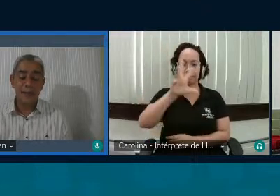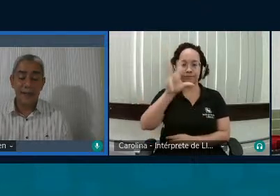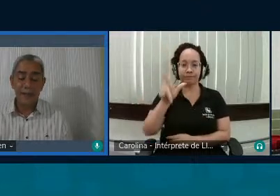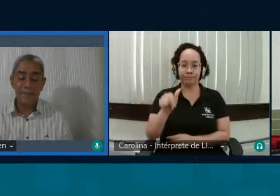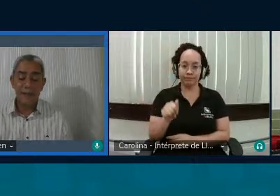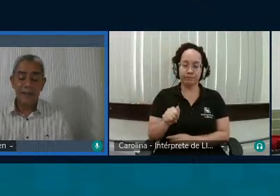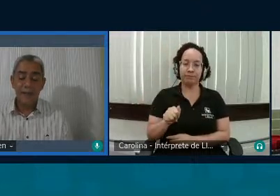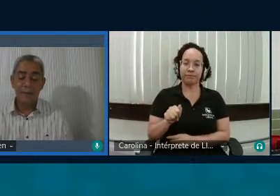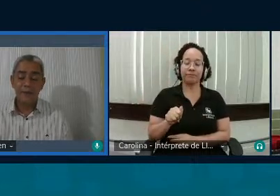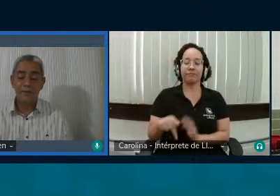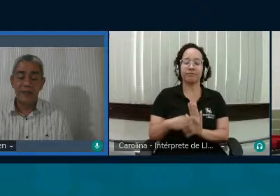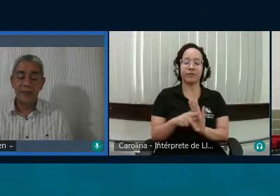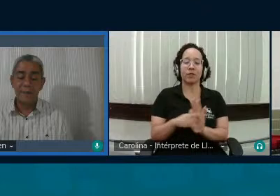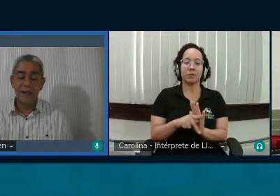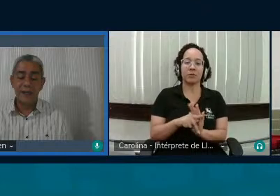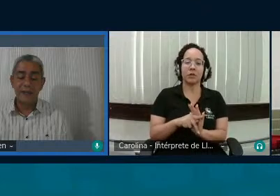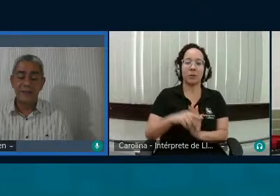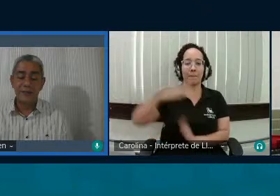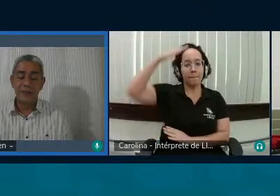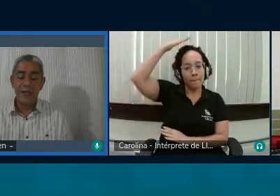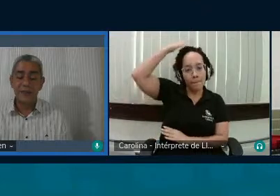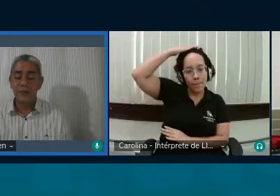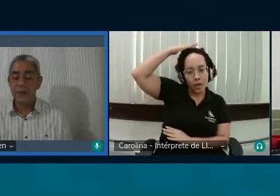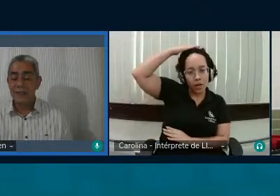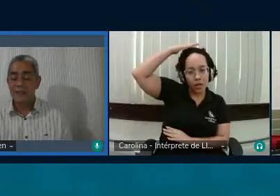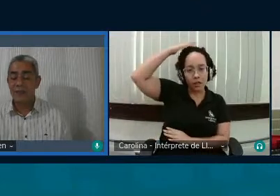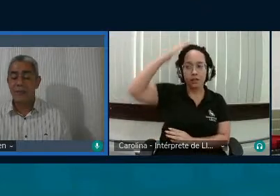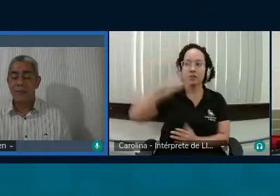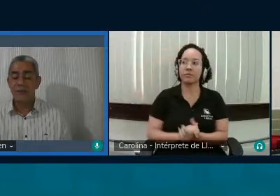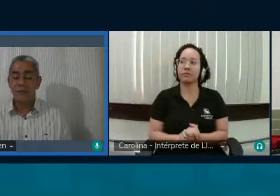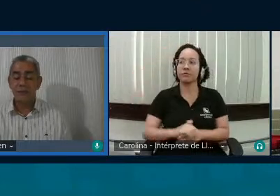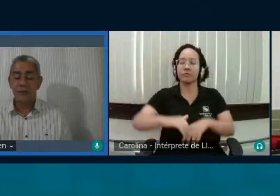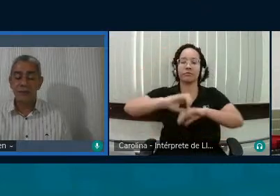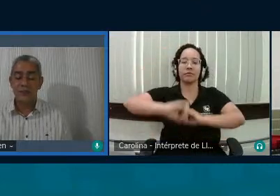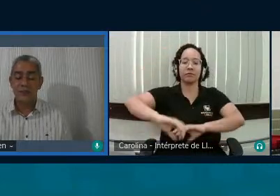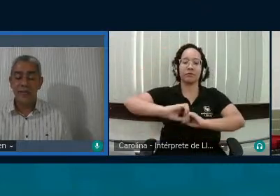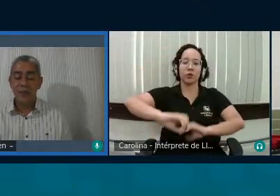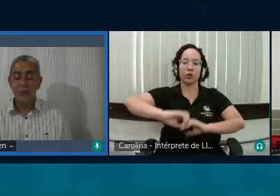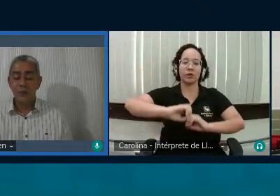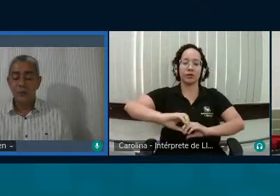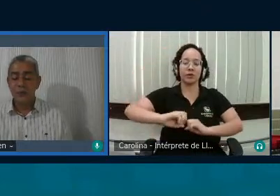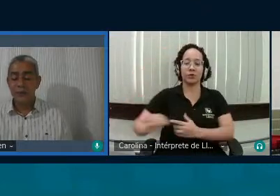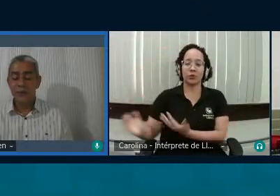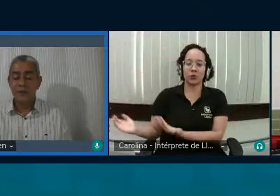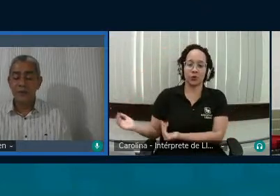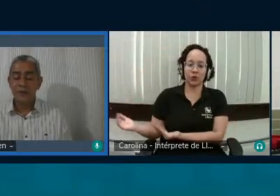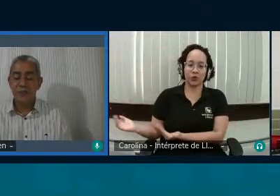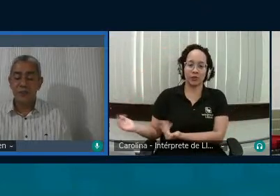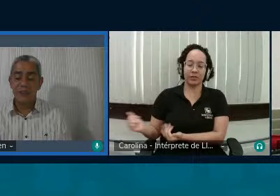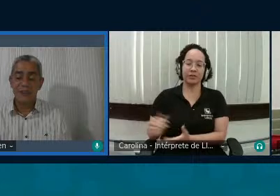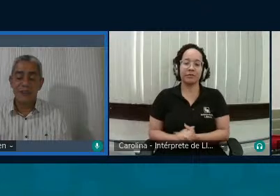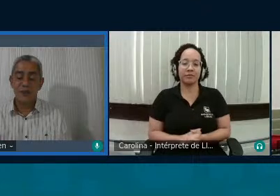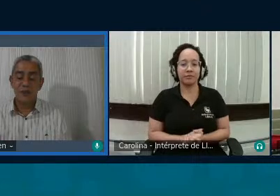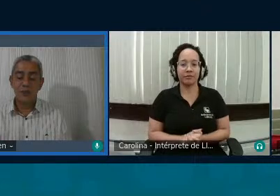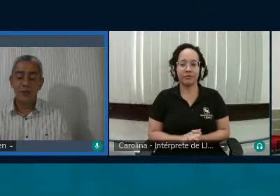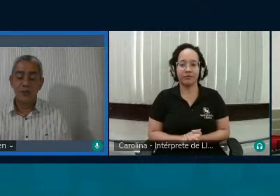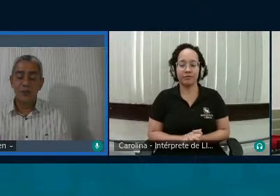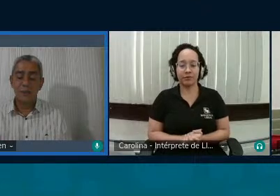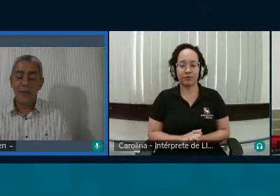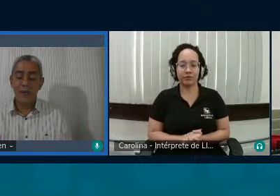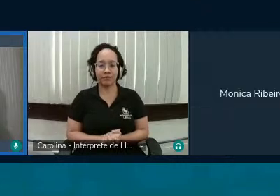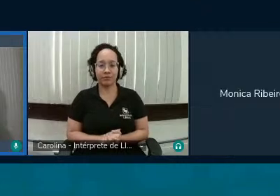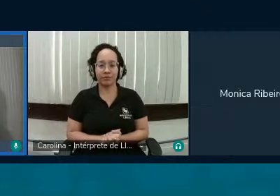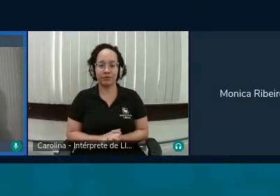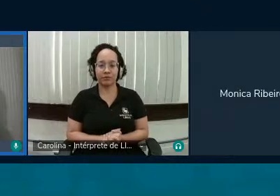do Paraná, para proferir a palestra intitulada Educação e Juventudes, no contexto das mudanças no mundo